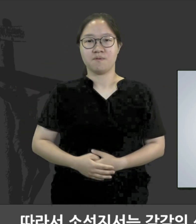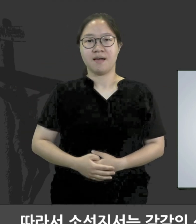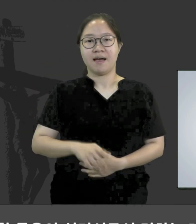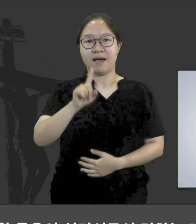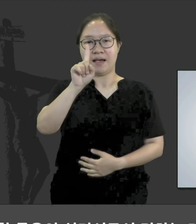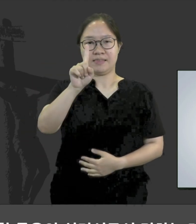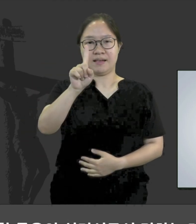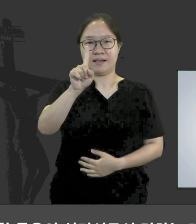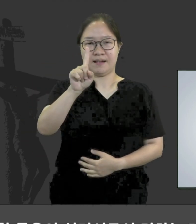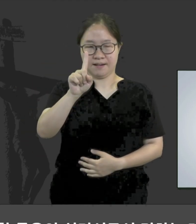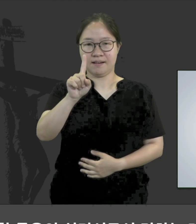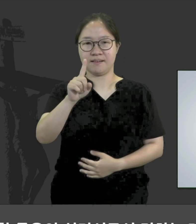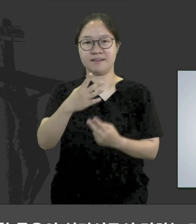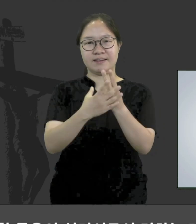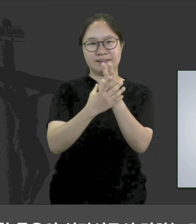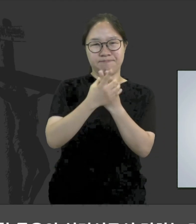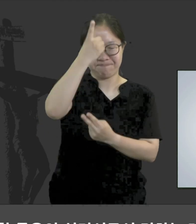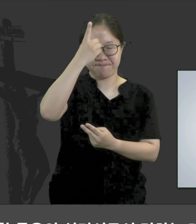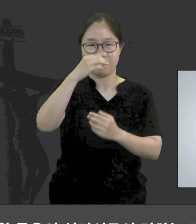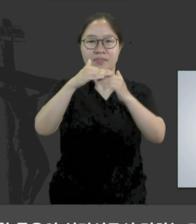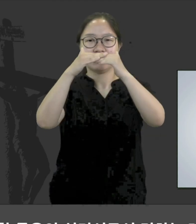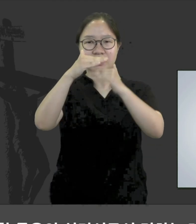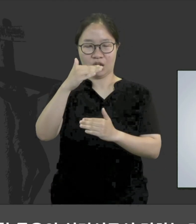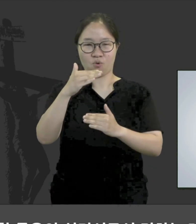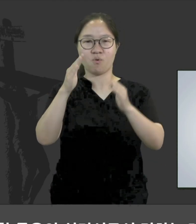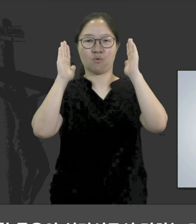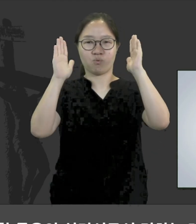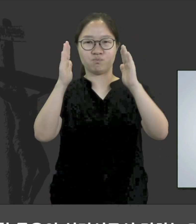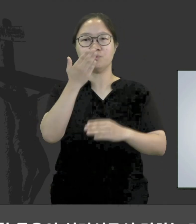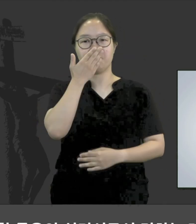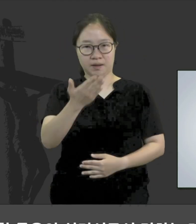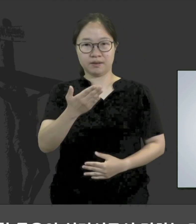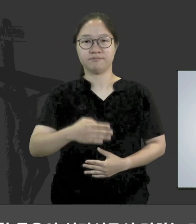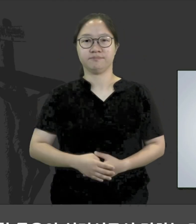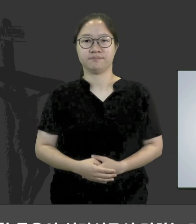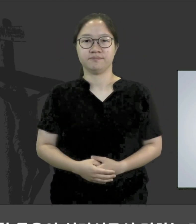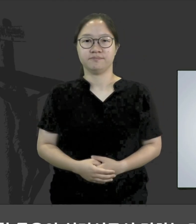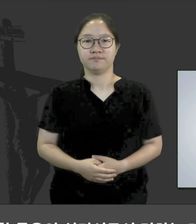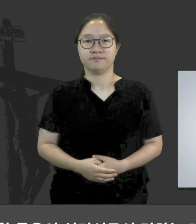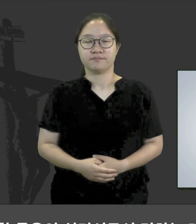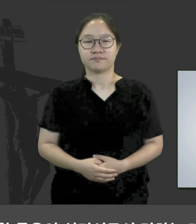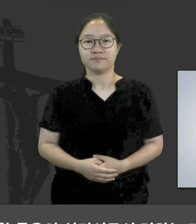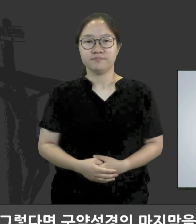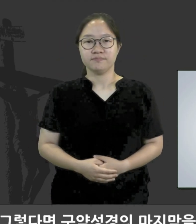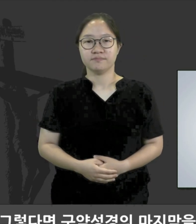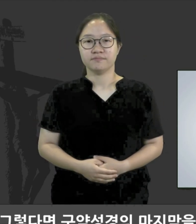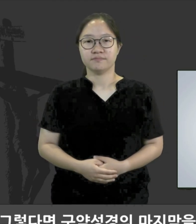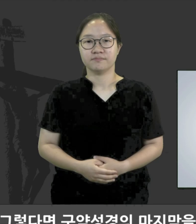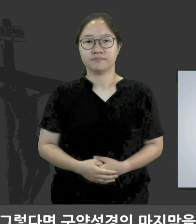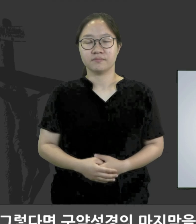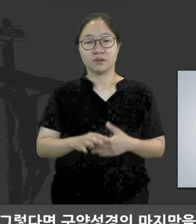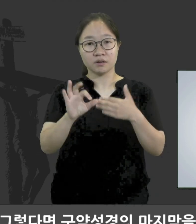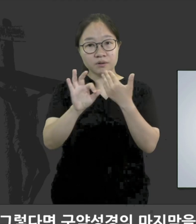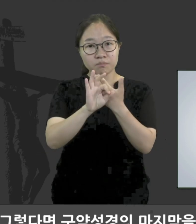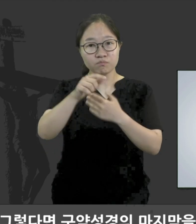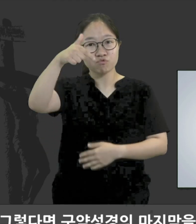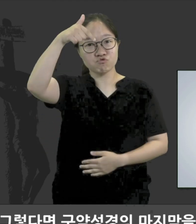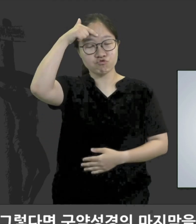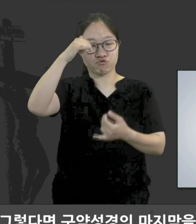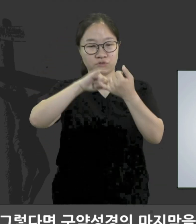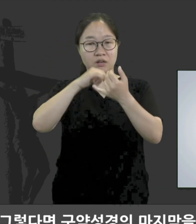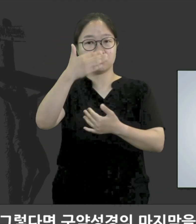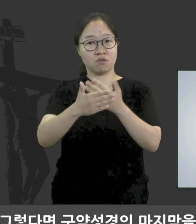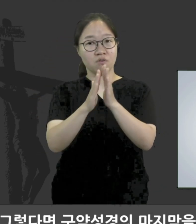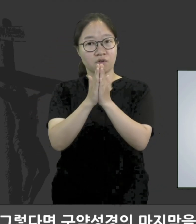동시에 12권 한 묶음의 선지서로서 전하는 메시지도 살펴볼 수 있습니다. 그렇다면 구약